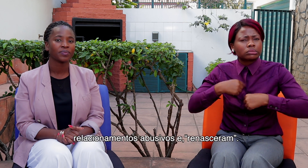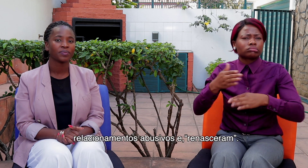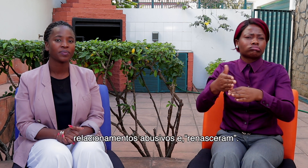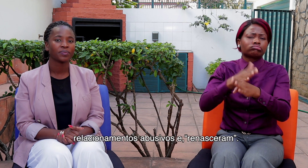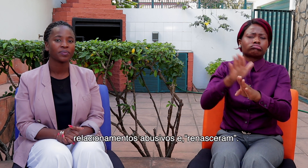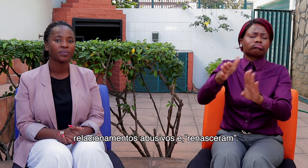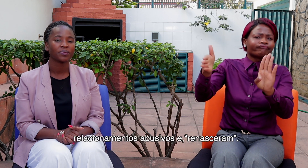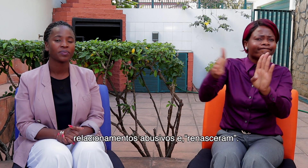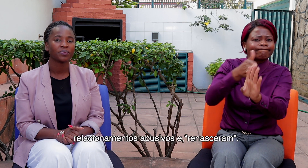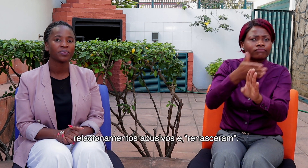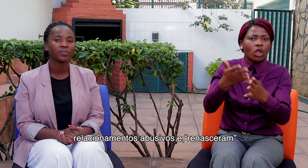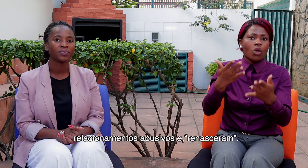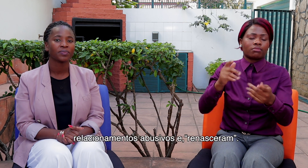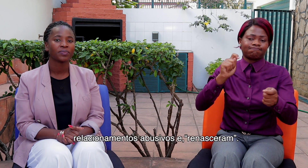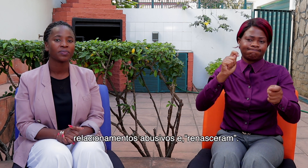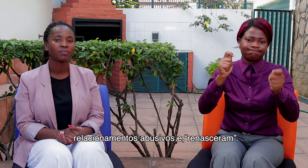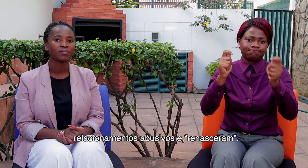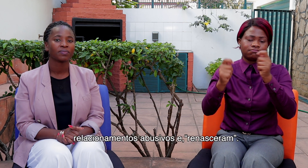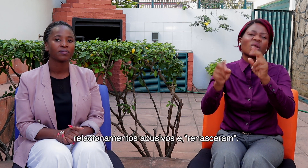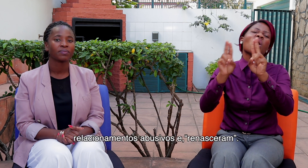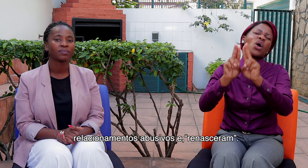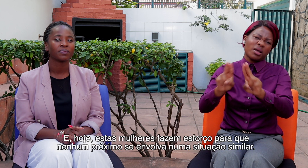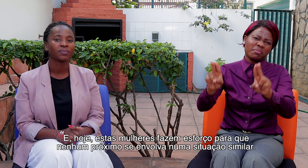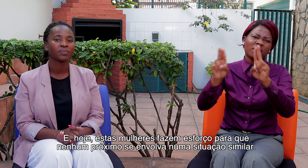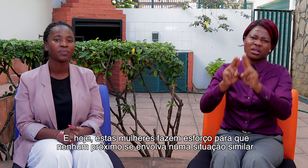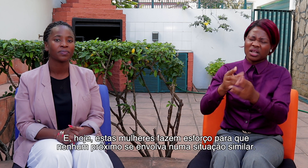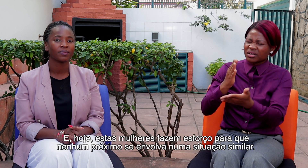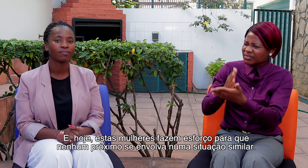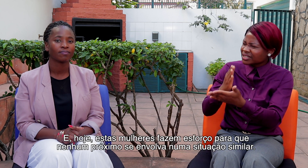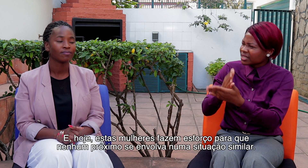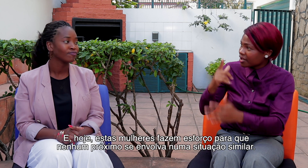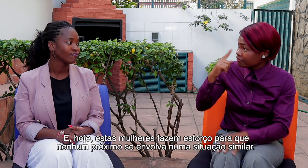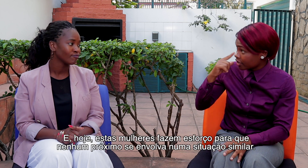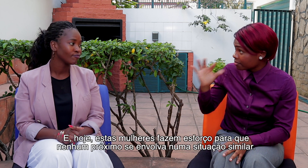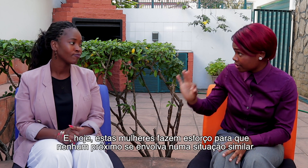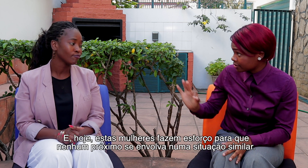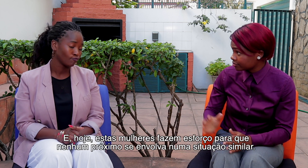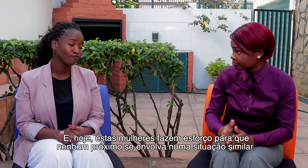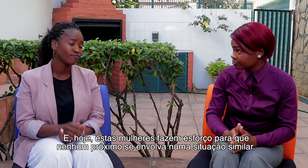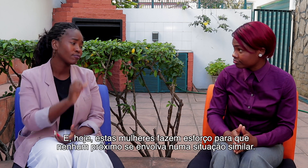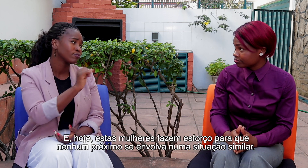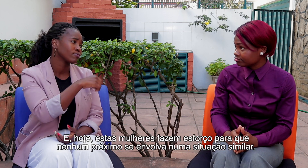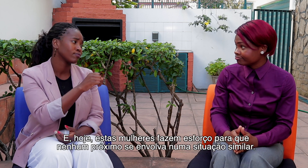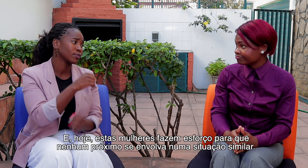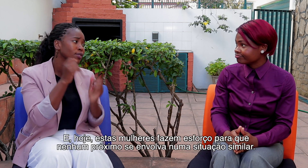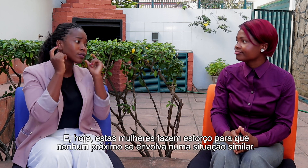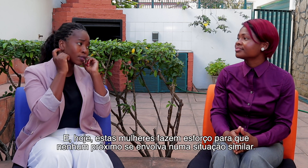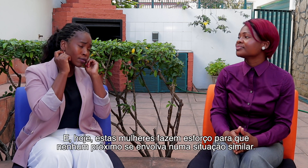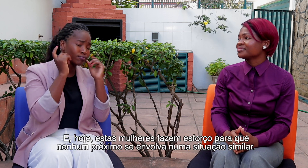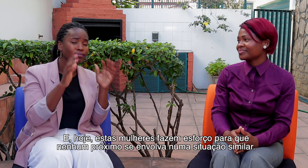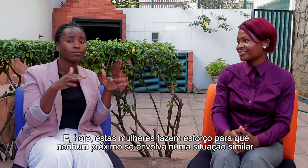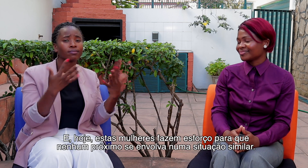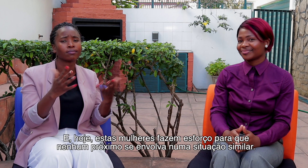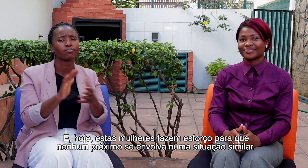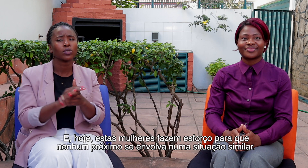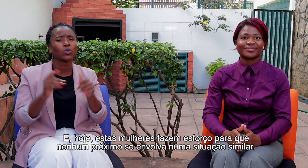relacionamentos abusivos e hoje renasceram. E hoje, estas mulheres fazem esforço para que nenhum próximo